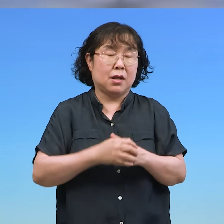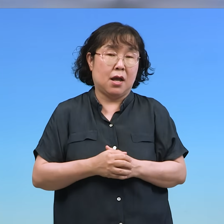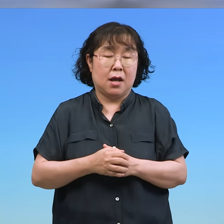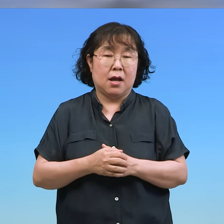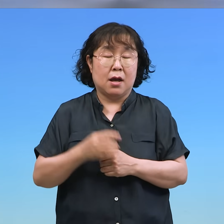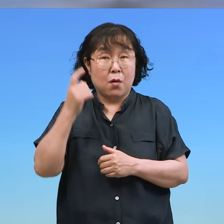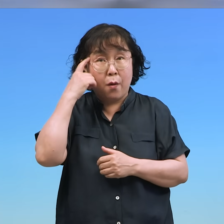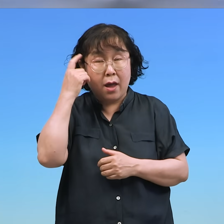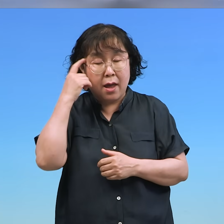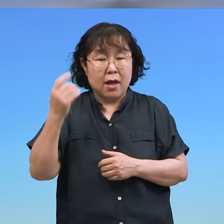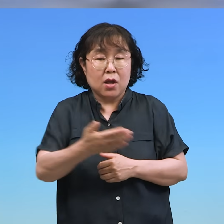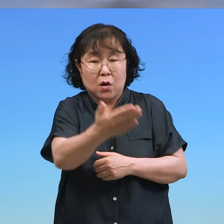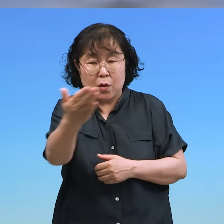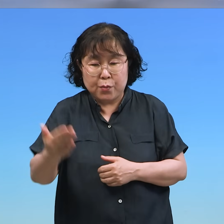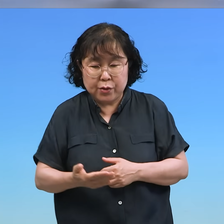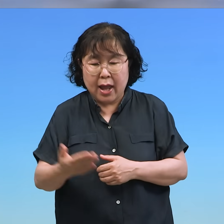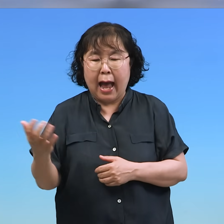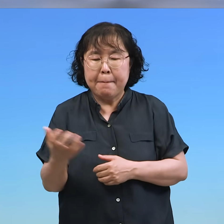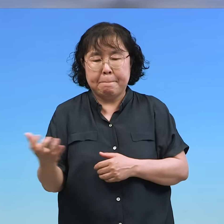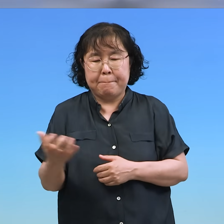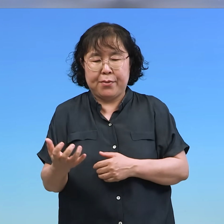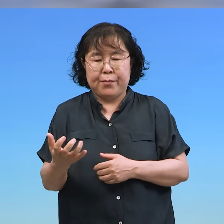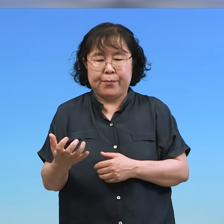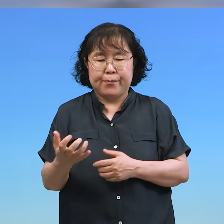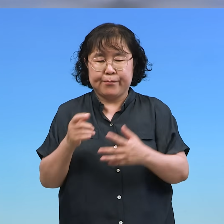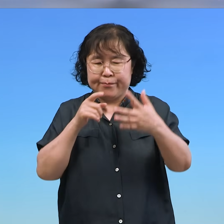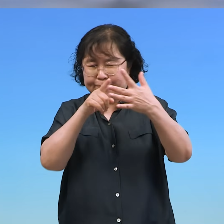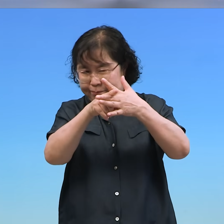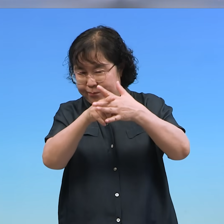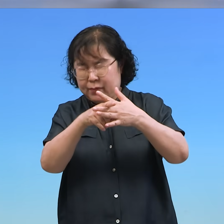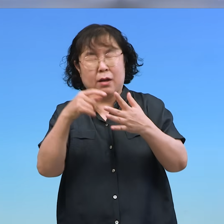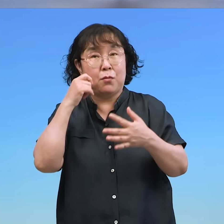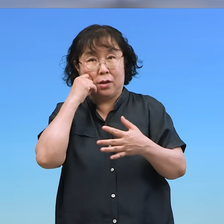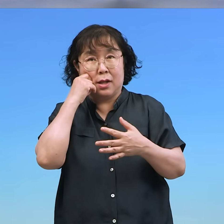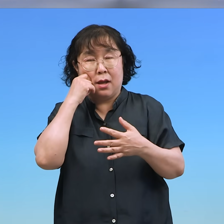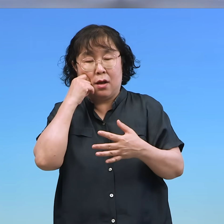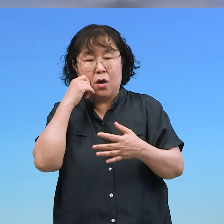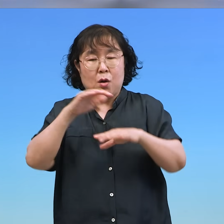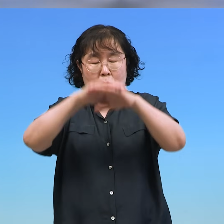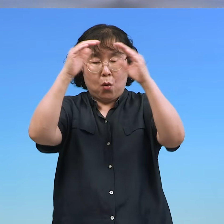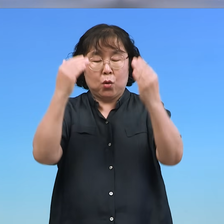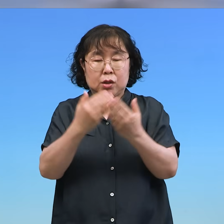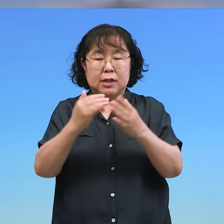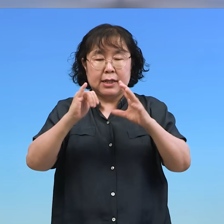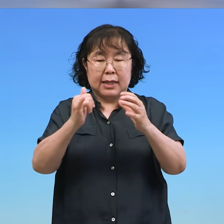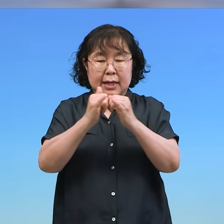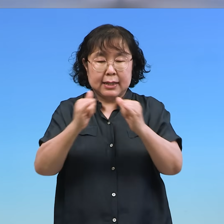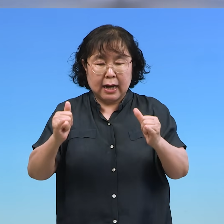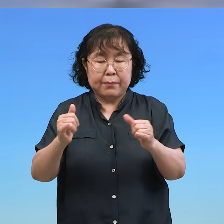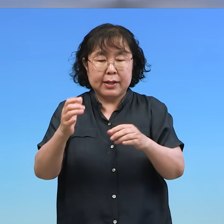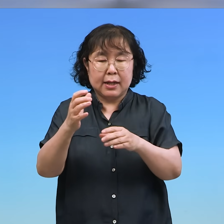생겨요? 여러분의 아픔을 모르게 돼요. 모든 세상 사람이 다 지음 없이 사는 줄 알게 돼요.